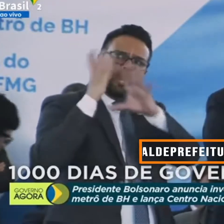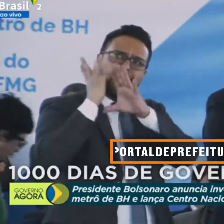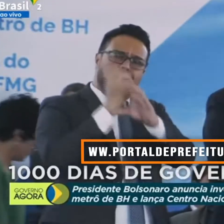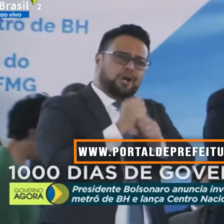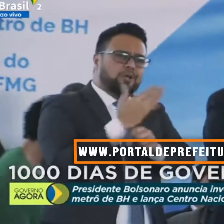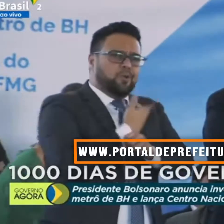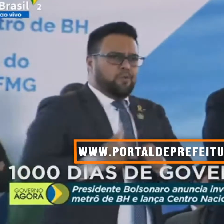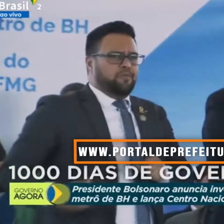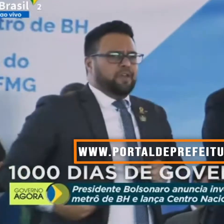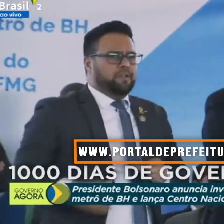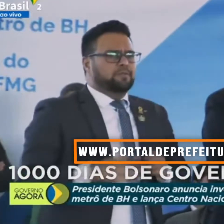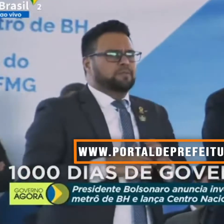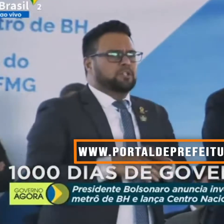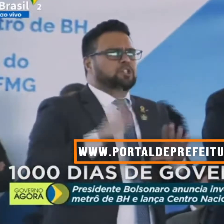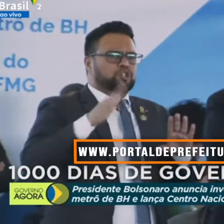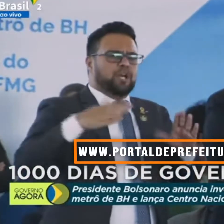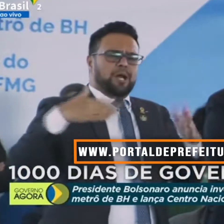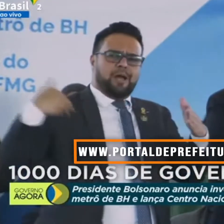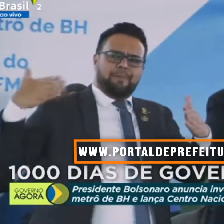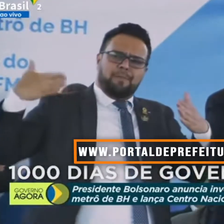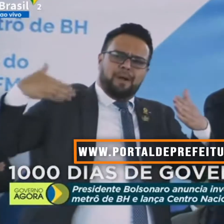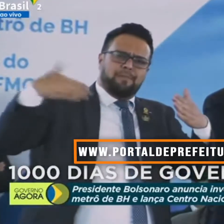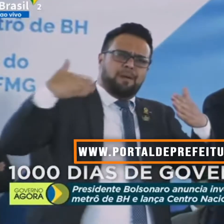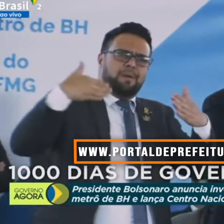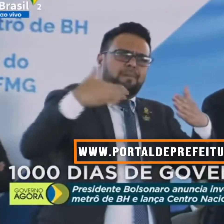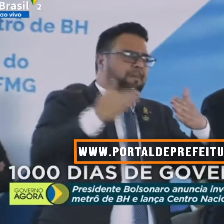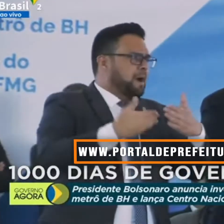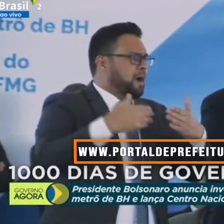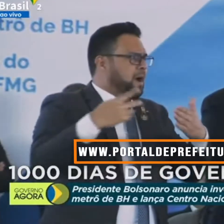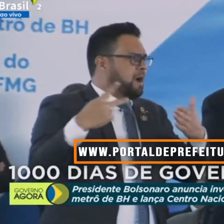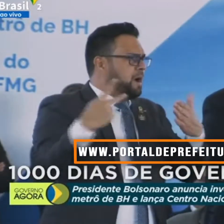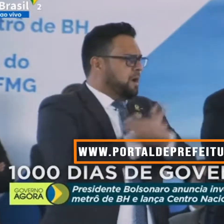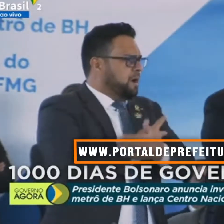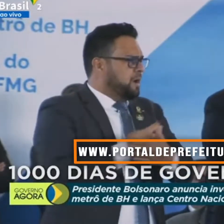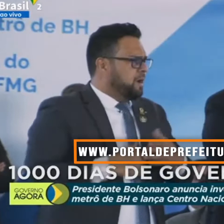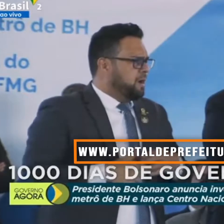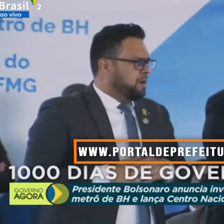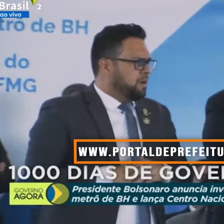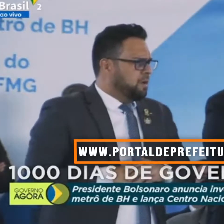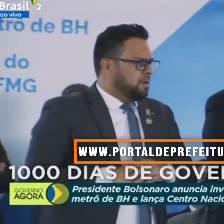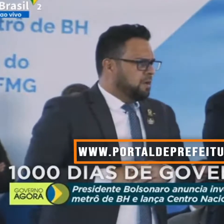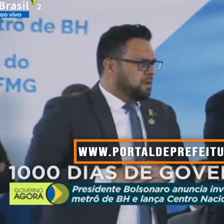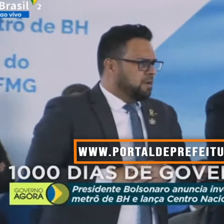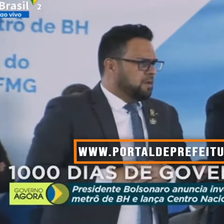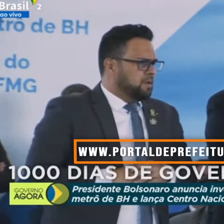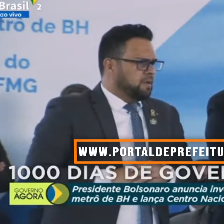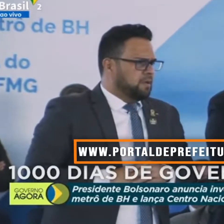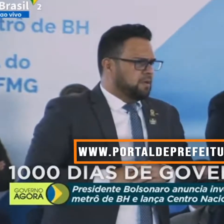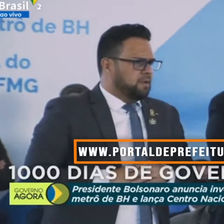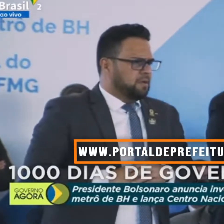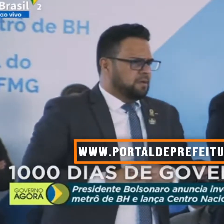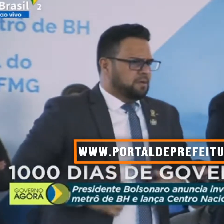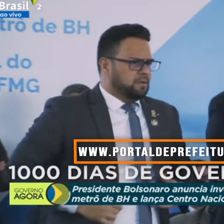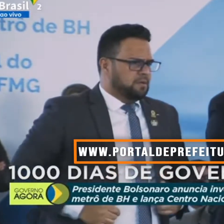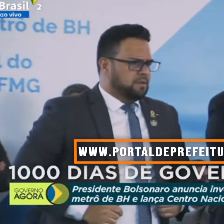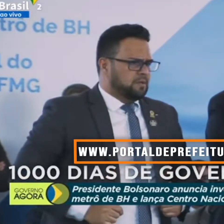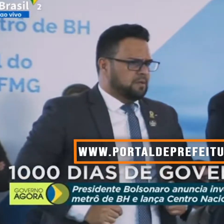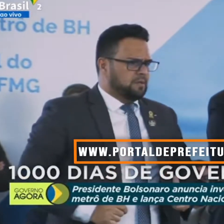Mas enfrentamos ao longo desses 1000 dias, 600 dias, 600